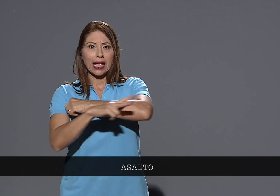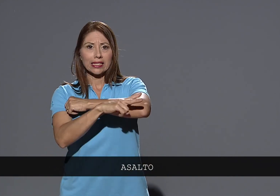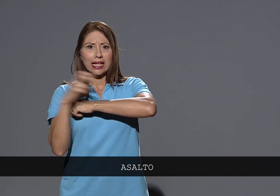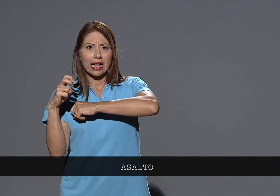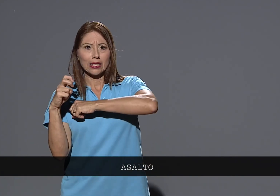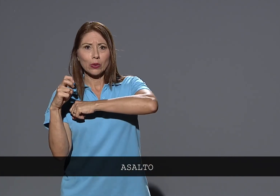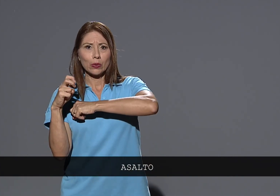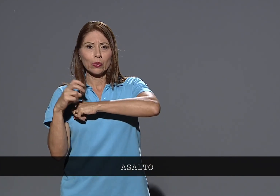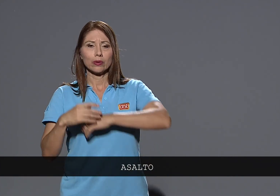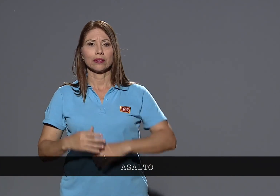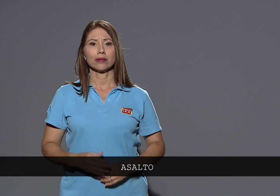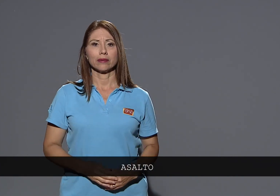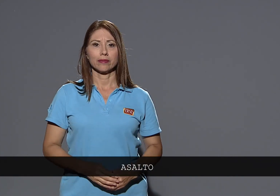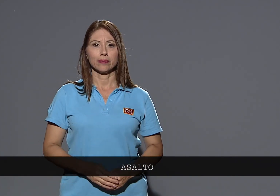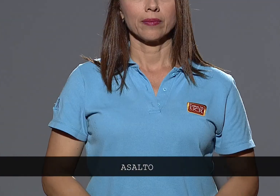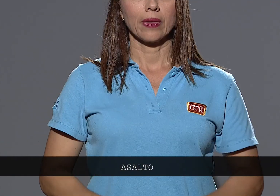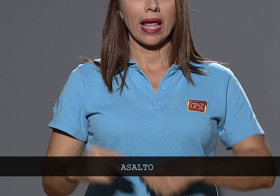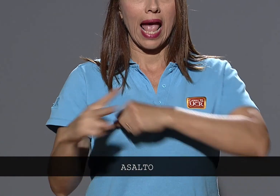Asalto,